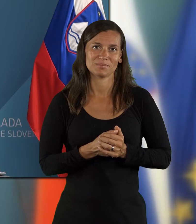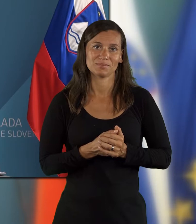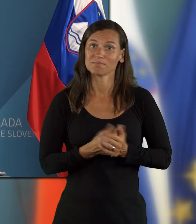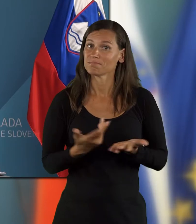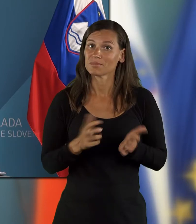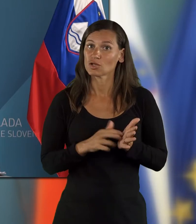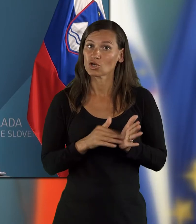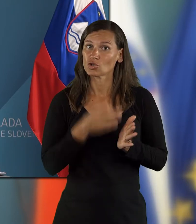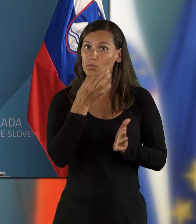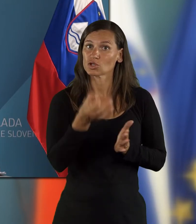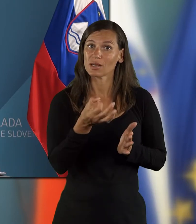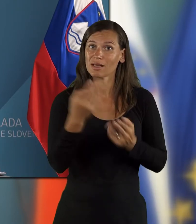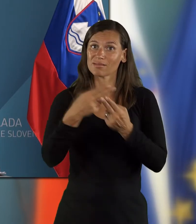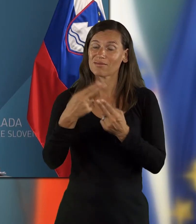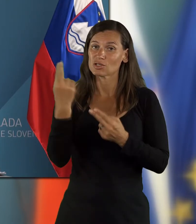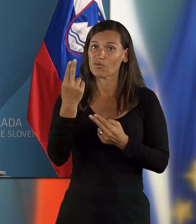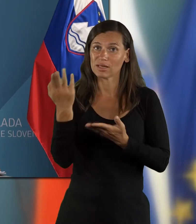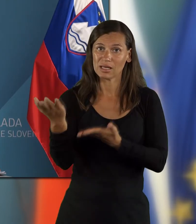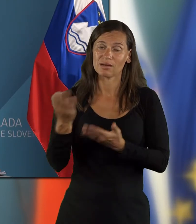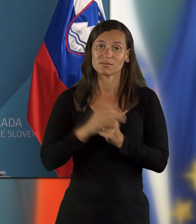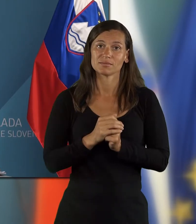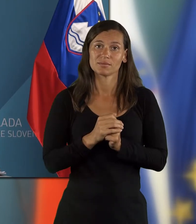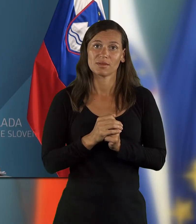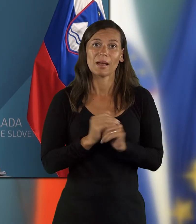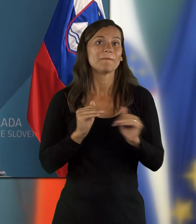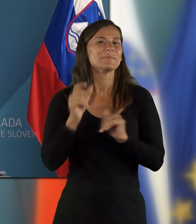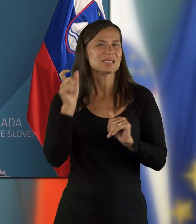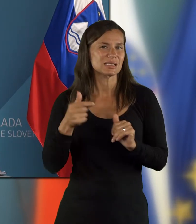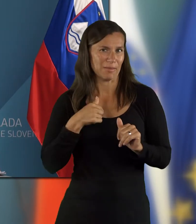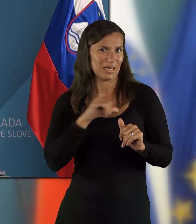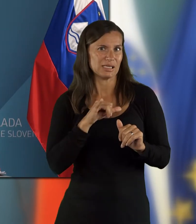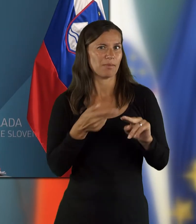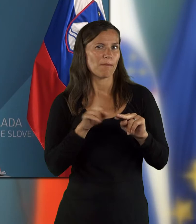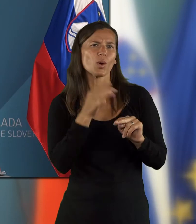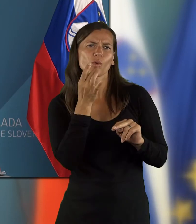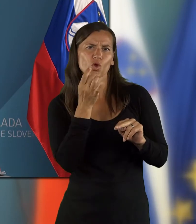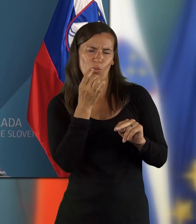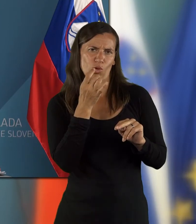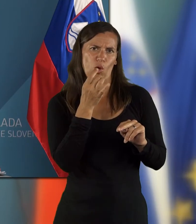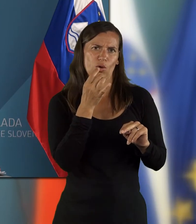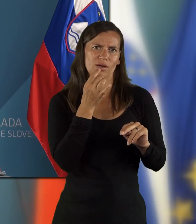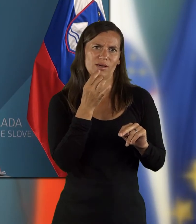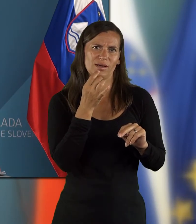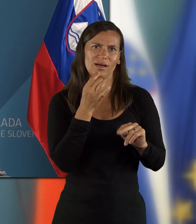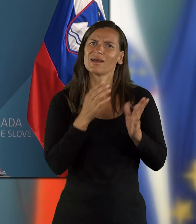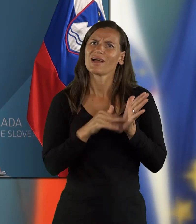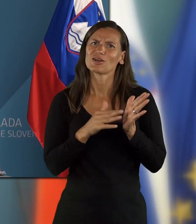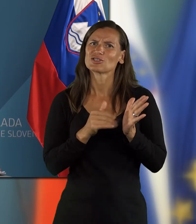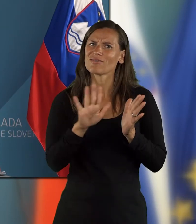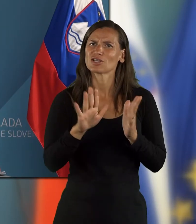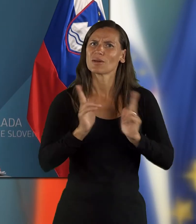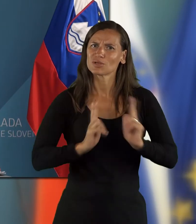pojasnjevati. Še kakšno vprašanje TV Slovenije, izvolite. Ministrica, mene zanima malo bolj podrobno